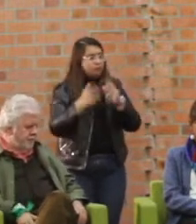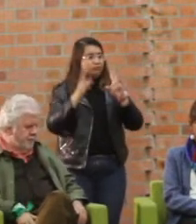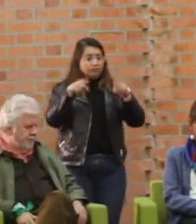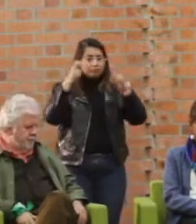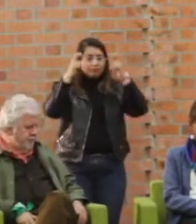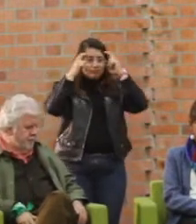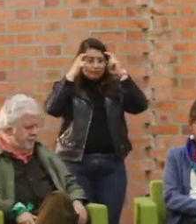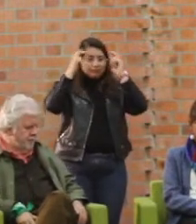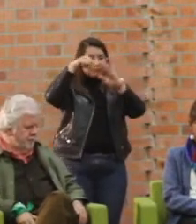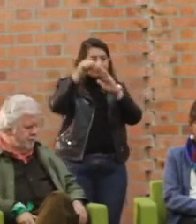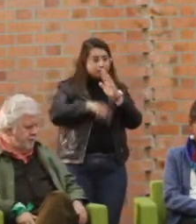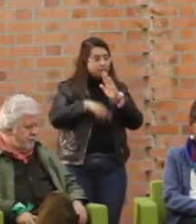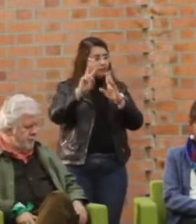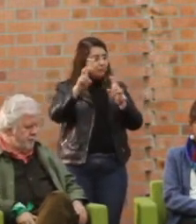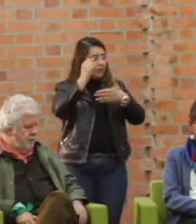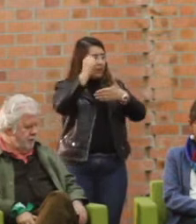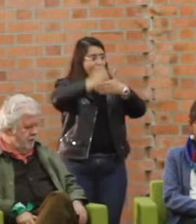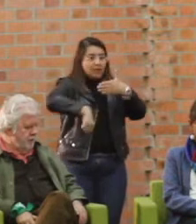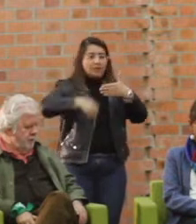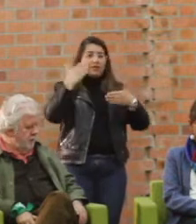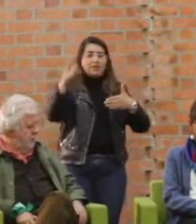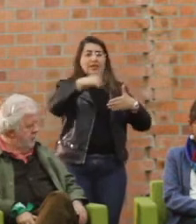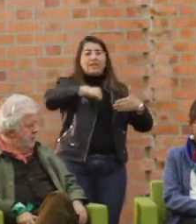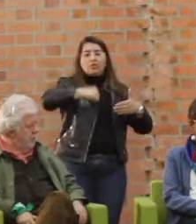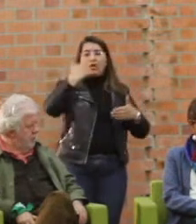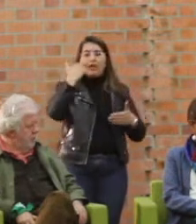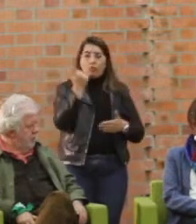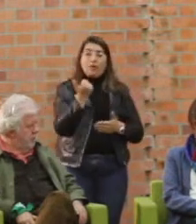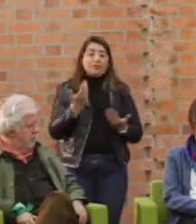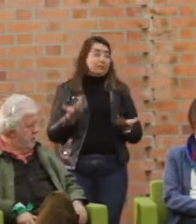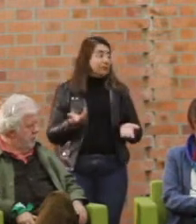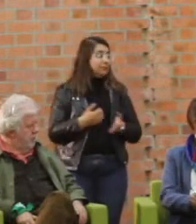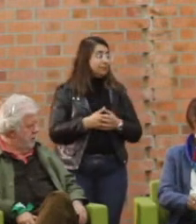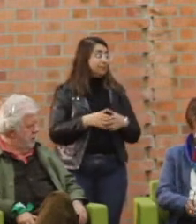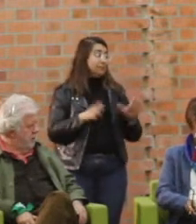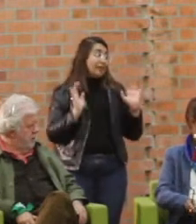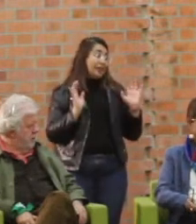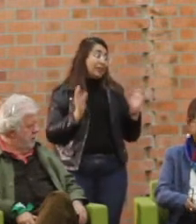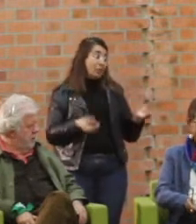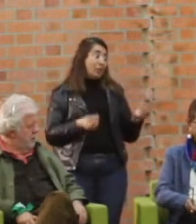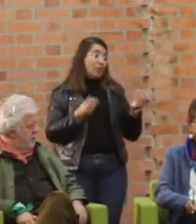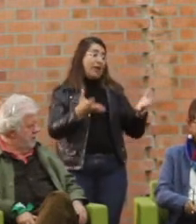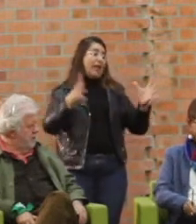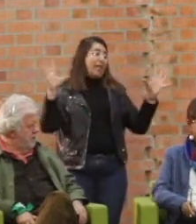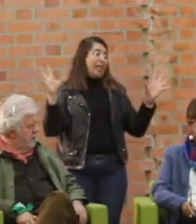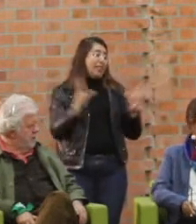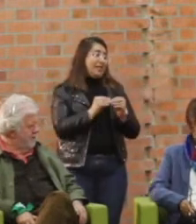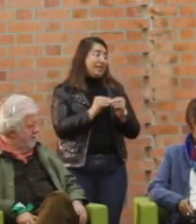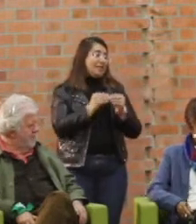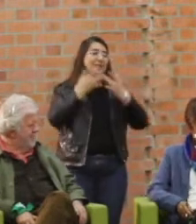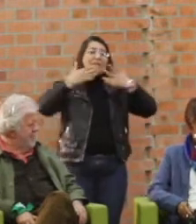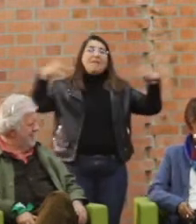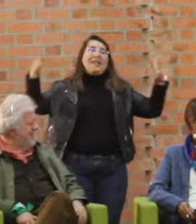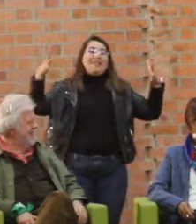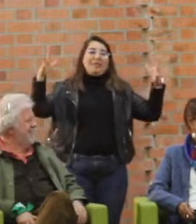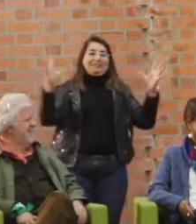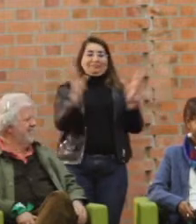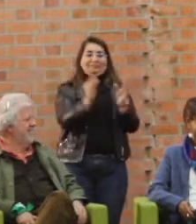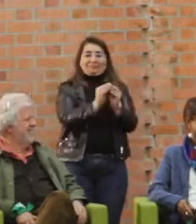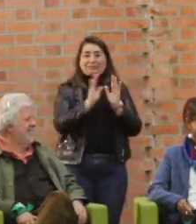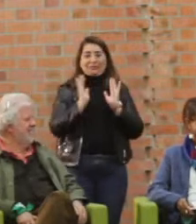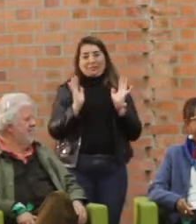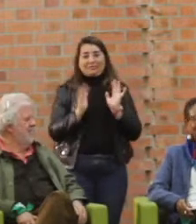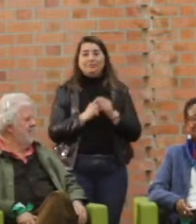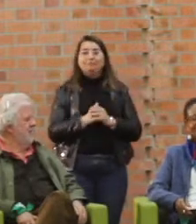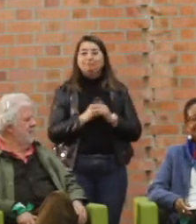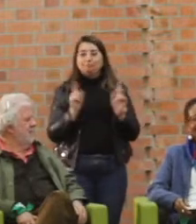del aborto como un derecho humano de las mujeres cierto Entonces pienso que ahí es Bueno lo dejo ahí como para la polémica